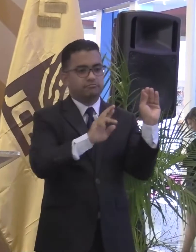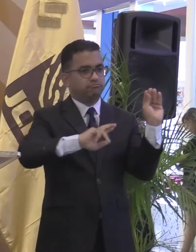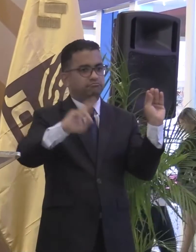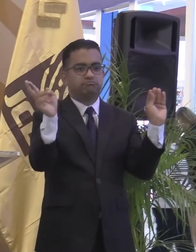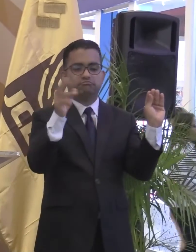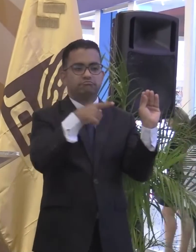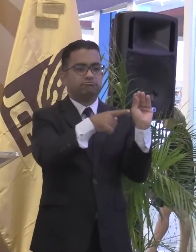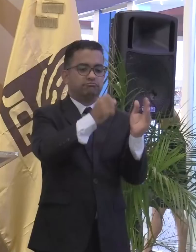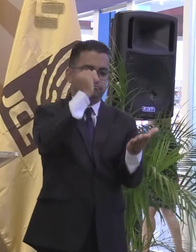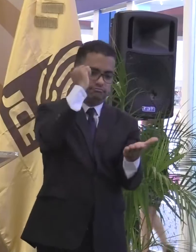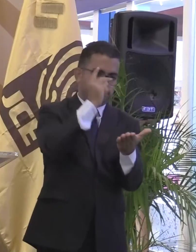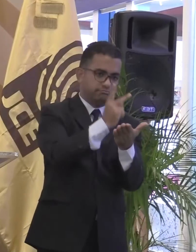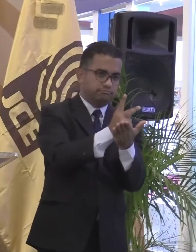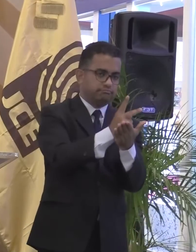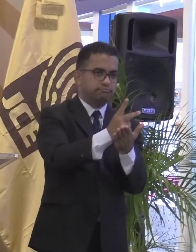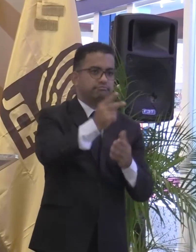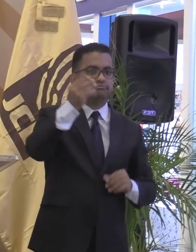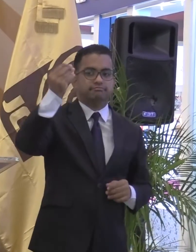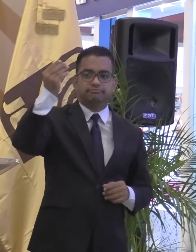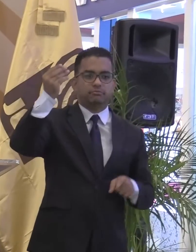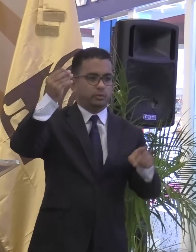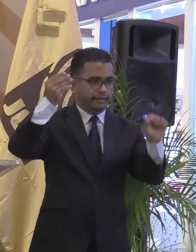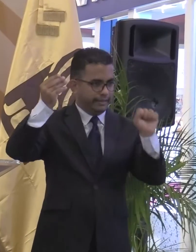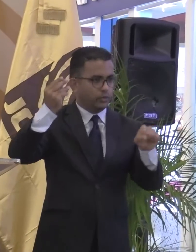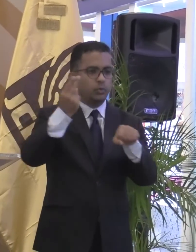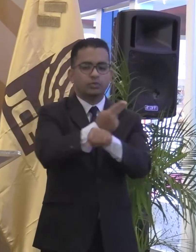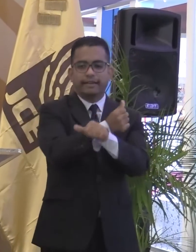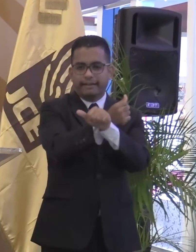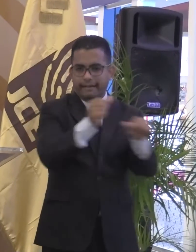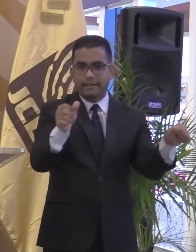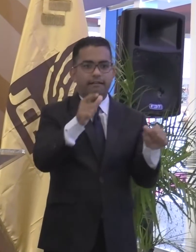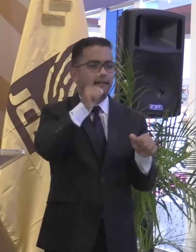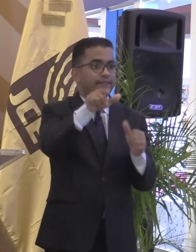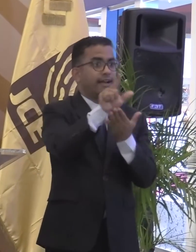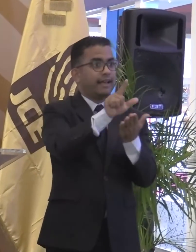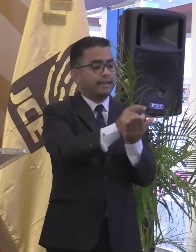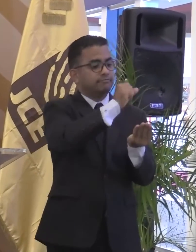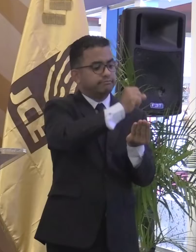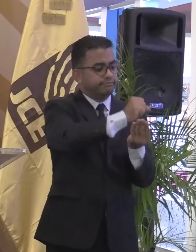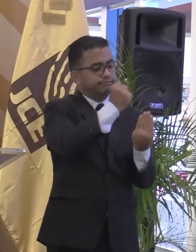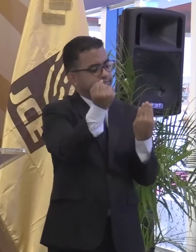automáticamente validada no hay que legalizarla